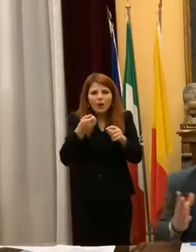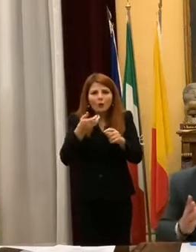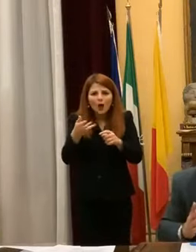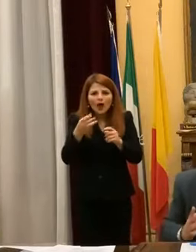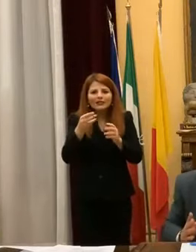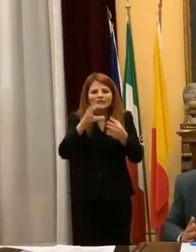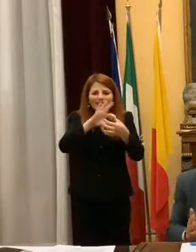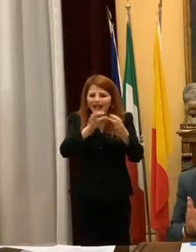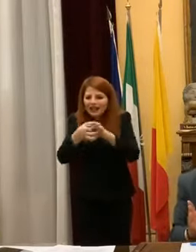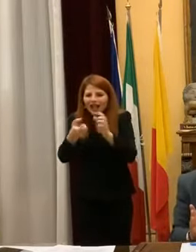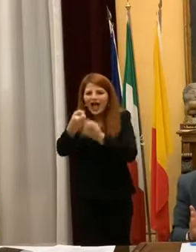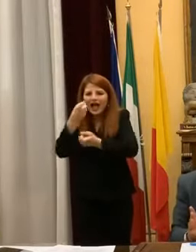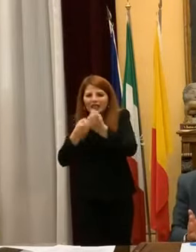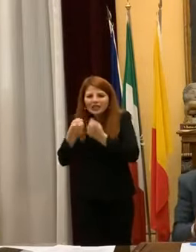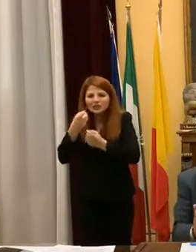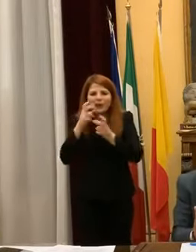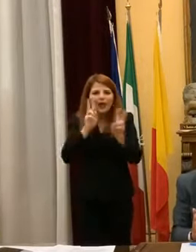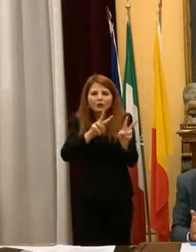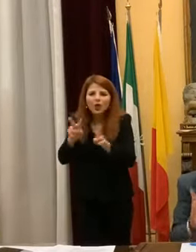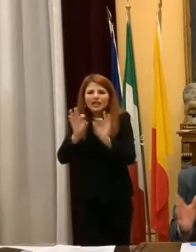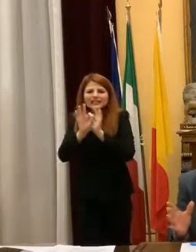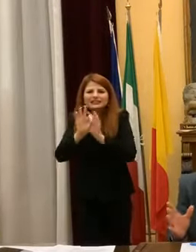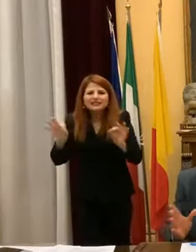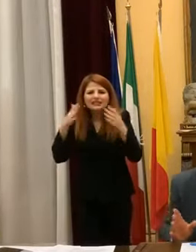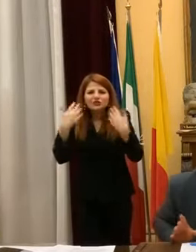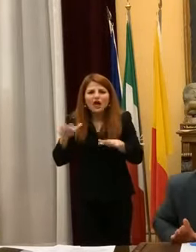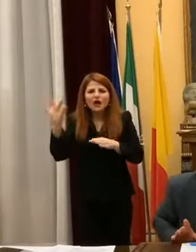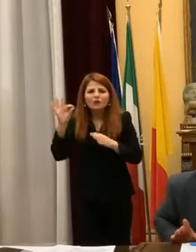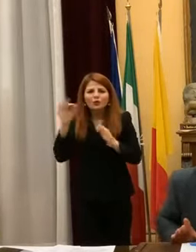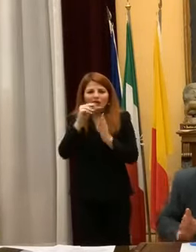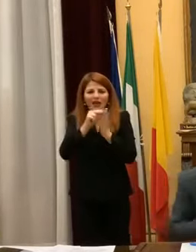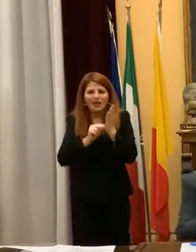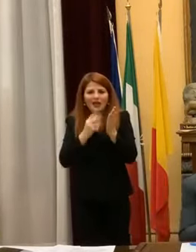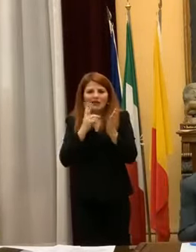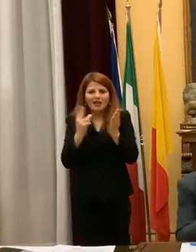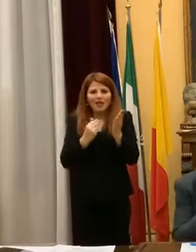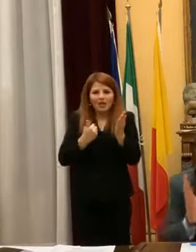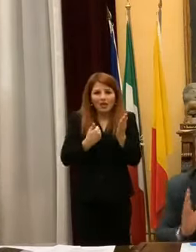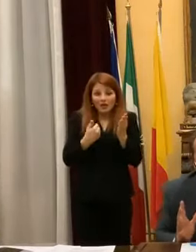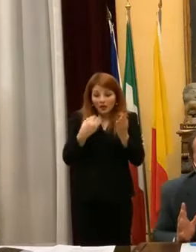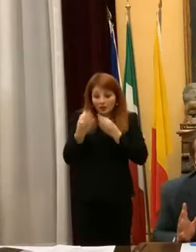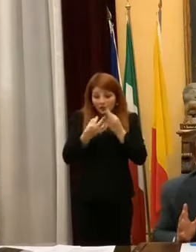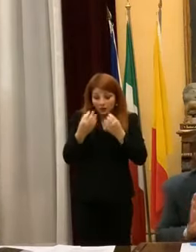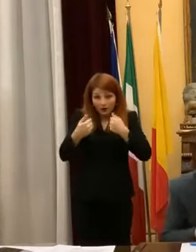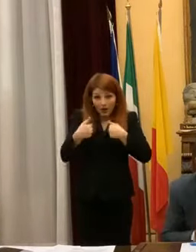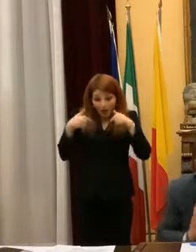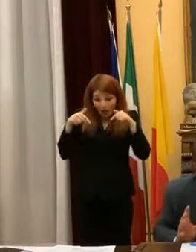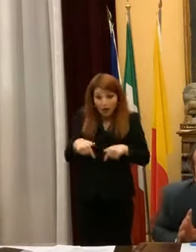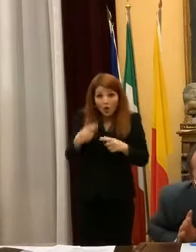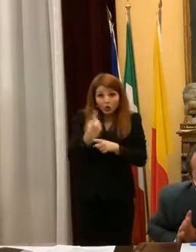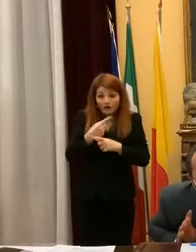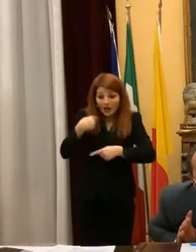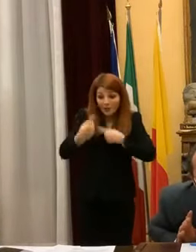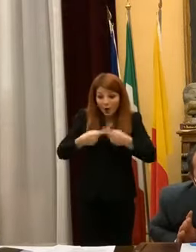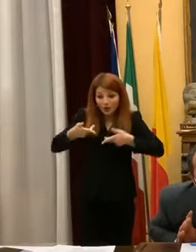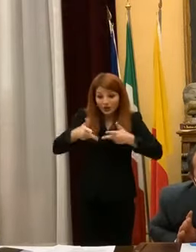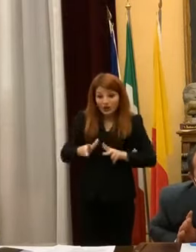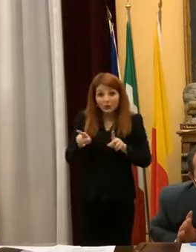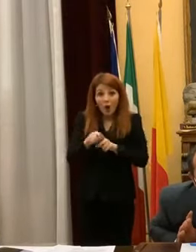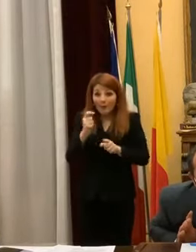dovevo stare ancora lì al tavolo istituzionale a farmi prendere per il culo da certi criminali?